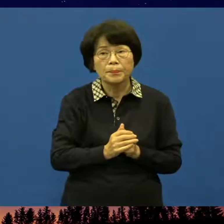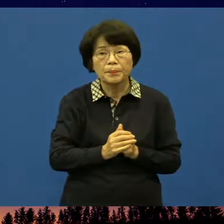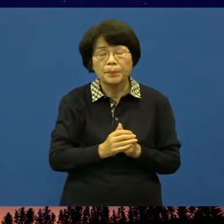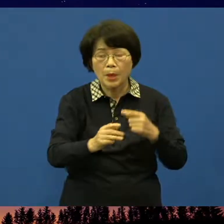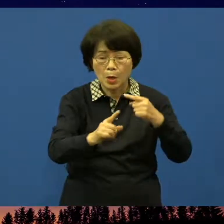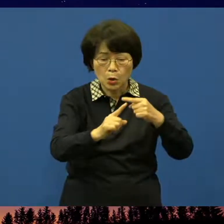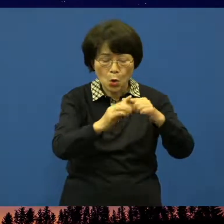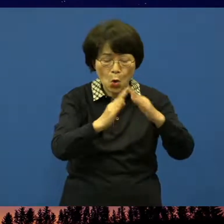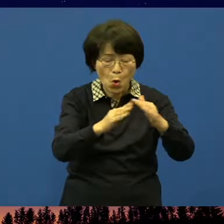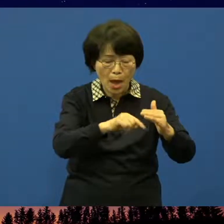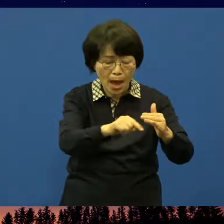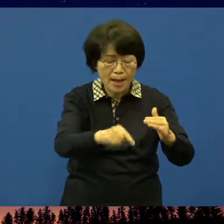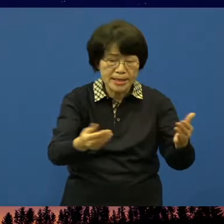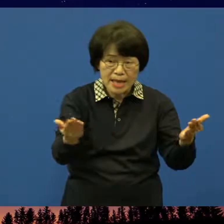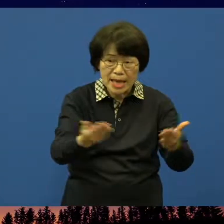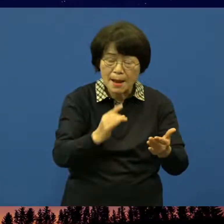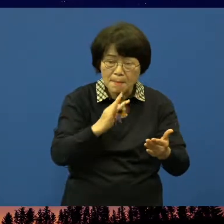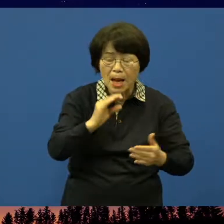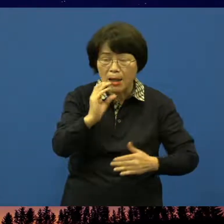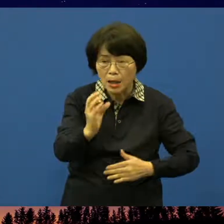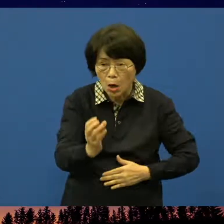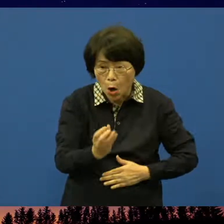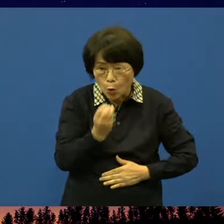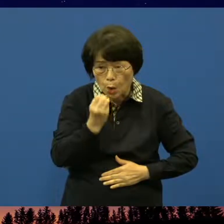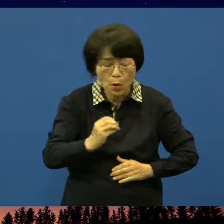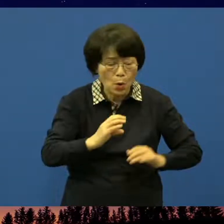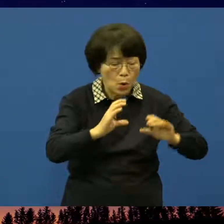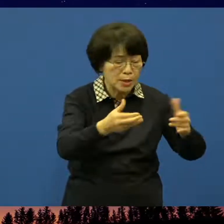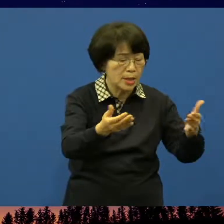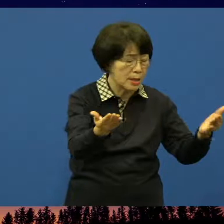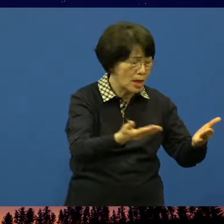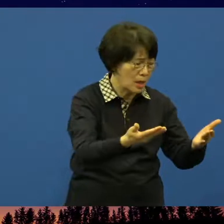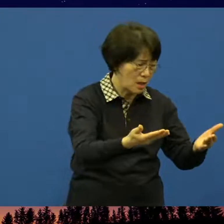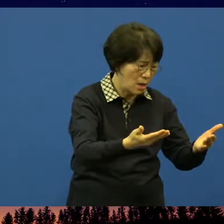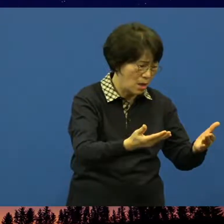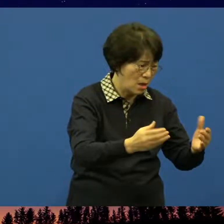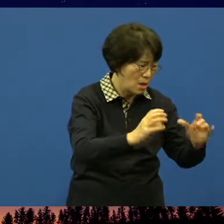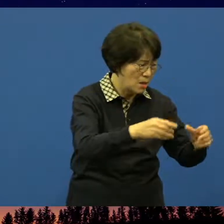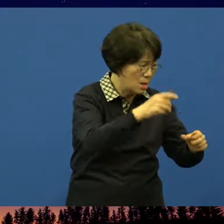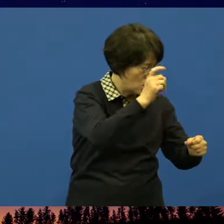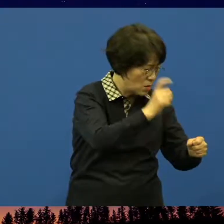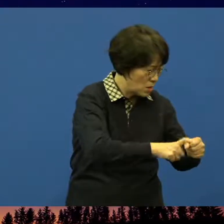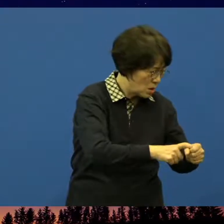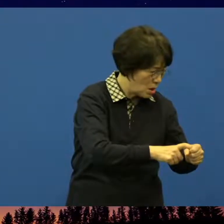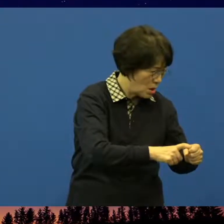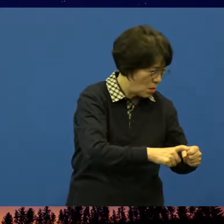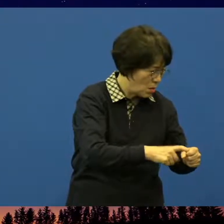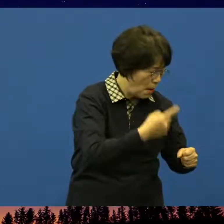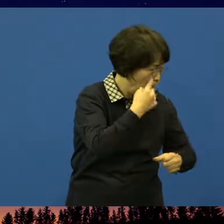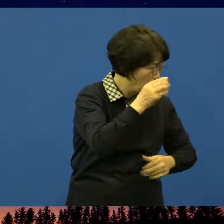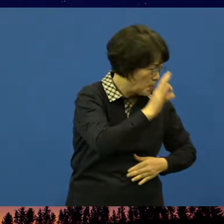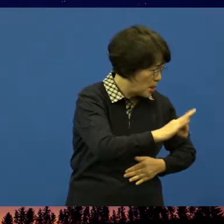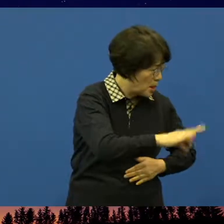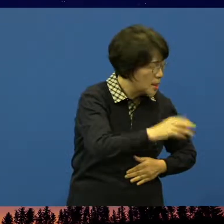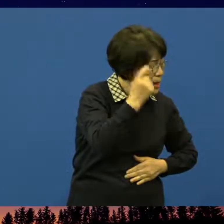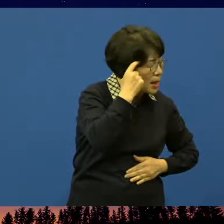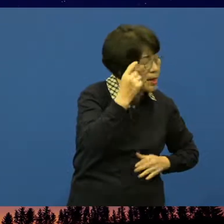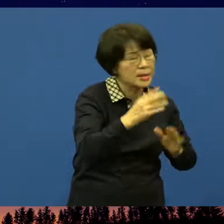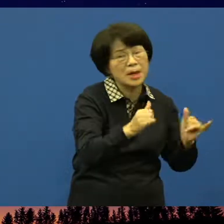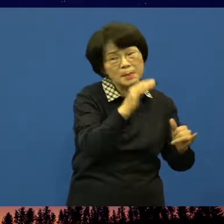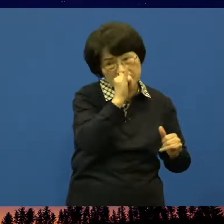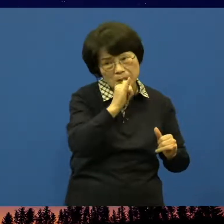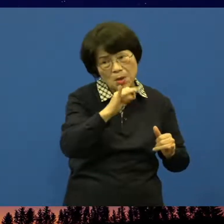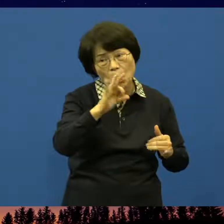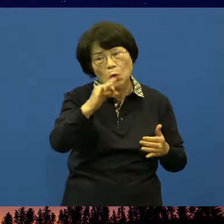교회 안에서 일하는 것만 거룩한 것이고 세상의 직업은 세속적인 것으로 여기는 분들이 있어요. 아니죠, 여러분. 돈을